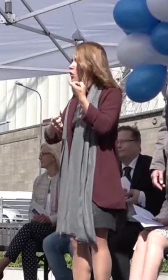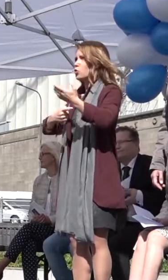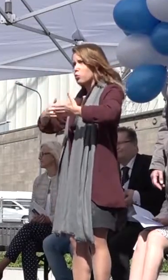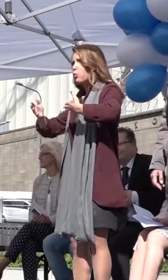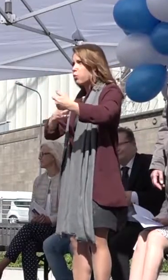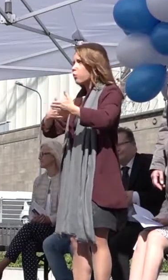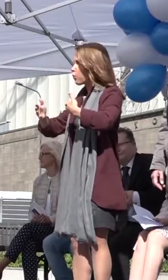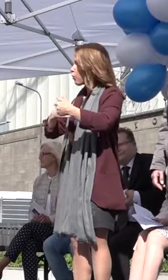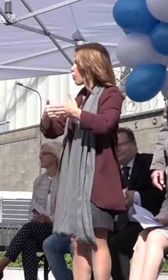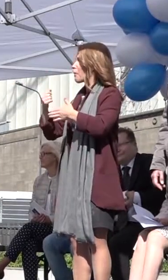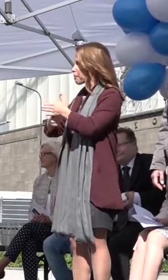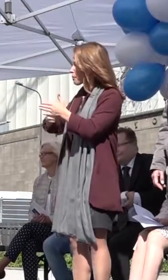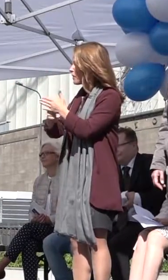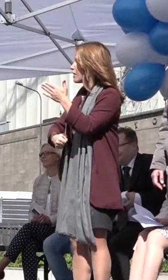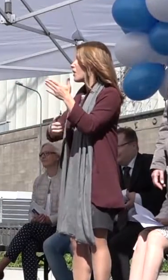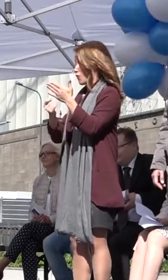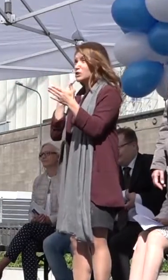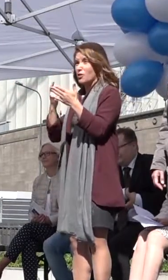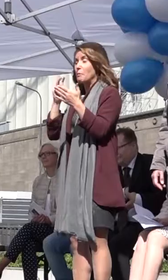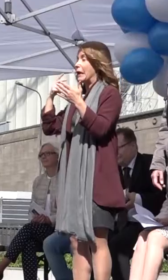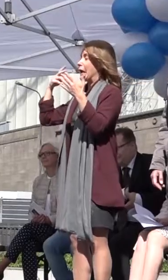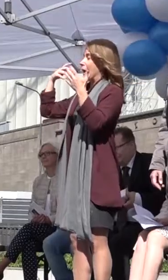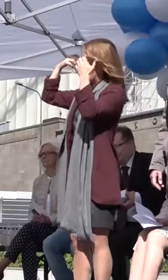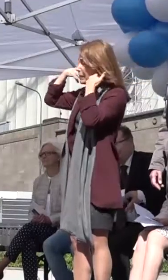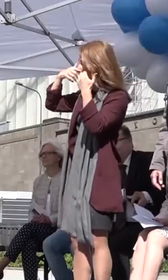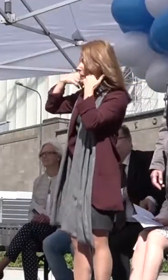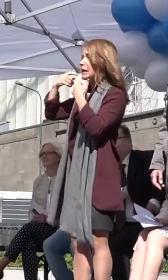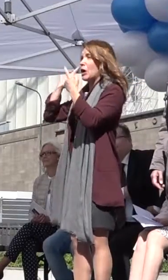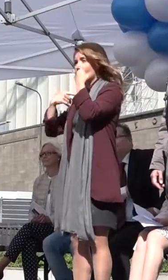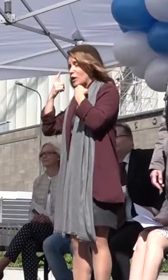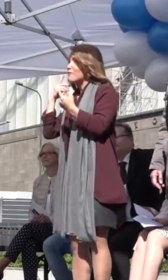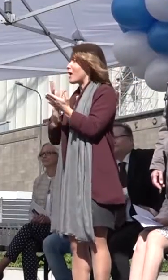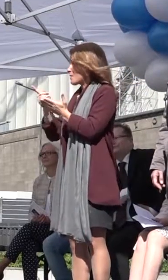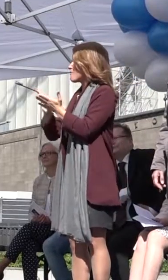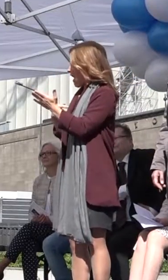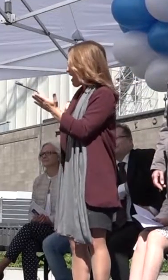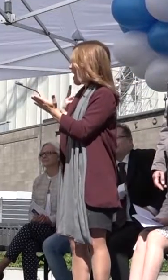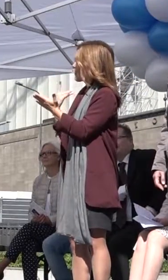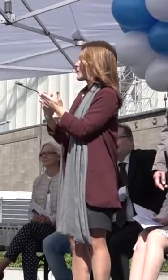sanoa, että se on vaatinut hikeä, kyyneleitäkin varmasti jossain kohtaa. Sitä